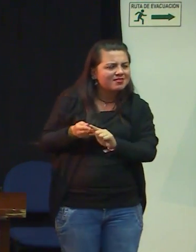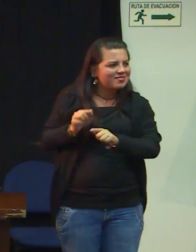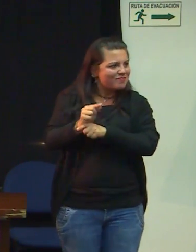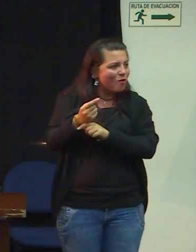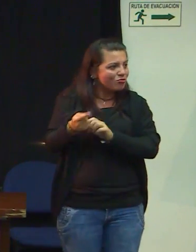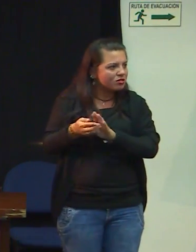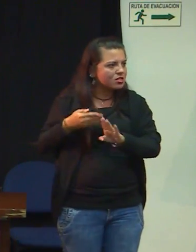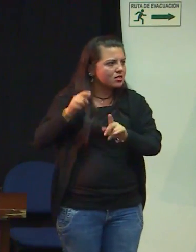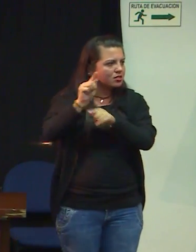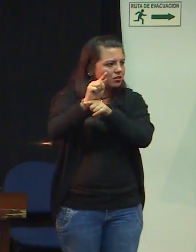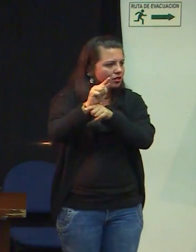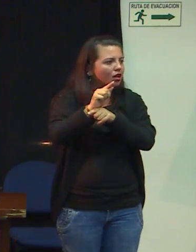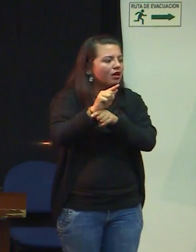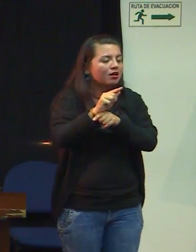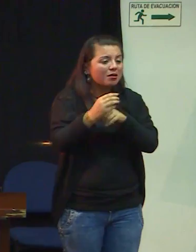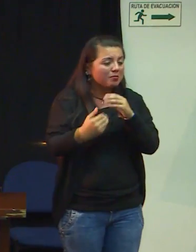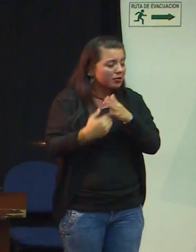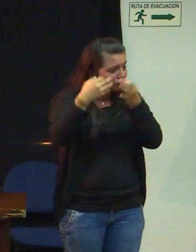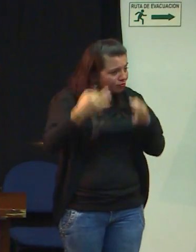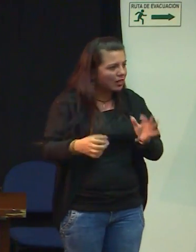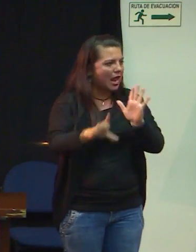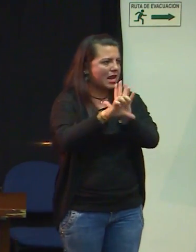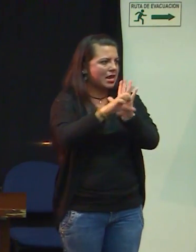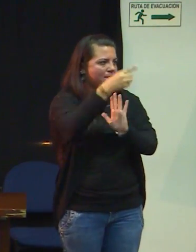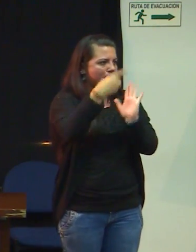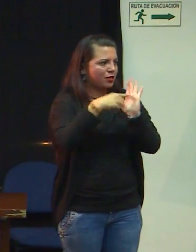nombrada por ley en los 60.